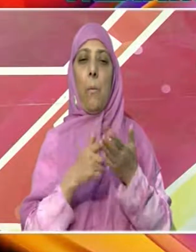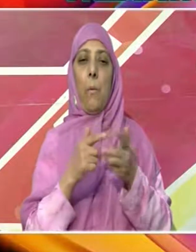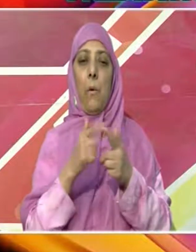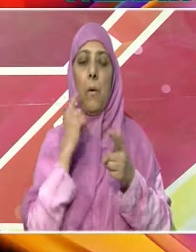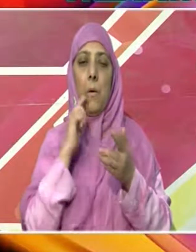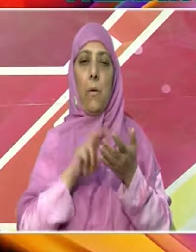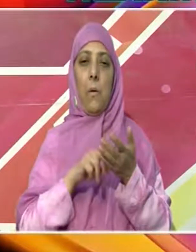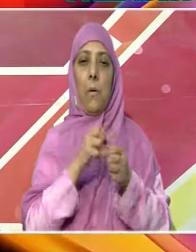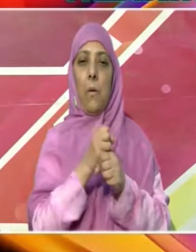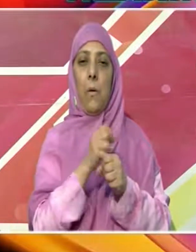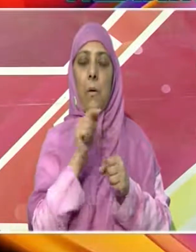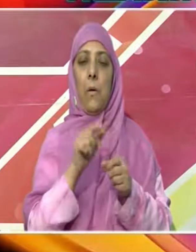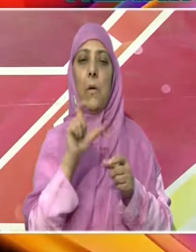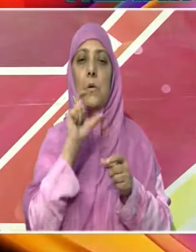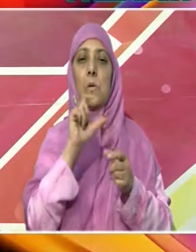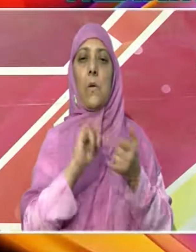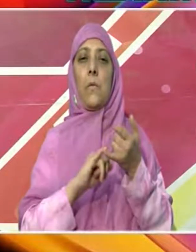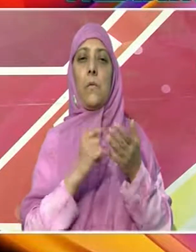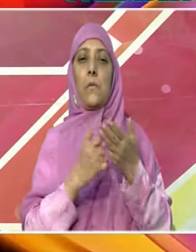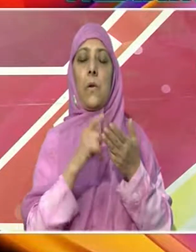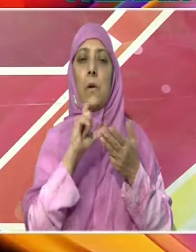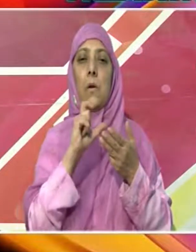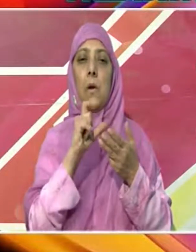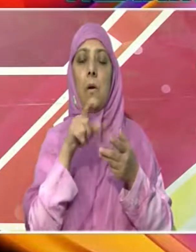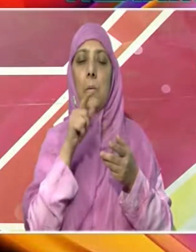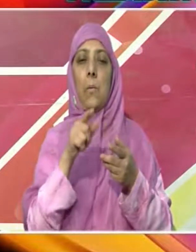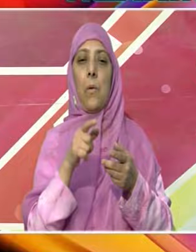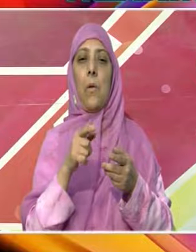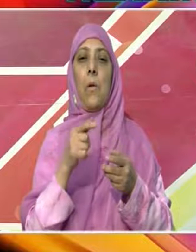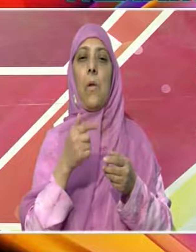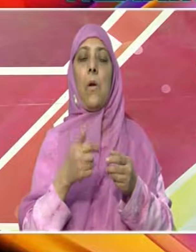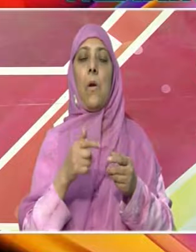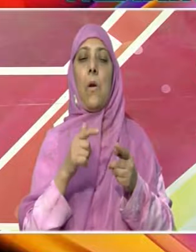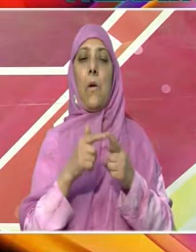इस दौरान के सेक्रेटरी ने मैथमेटिक को